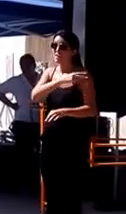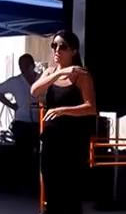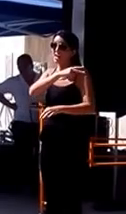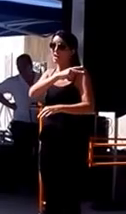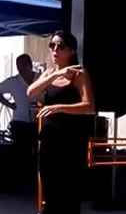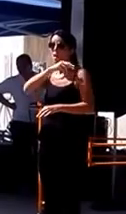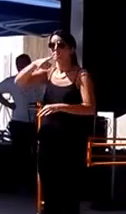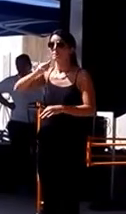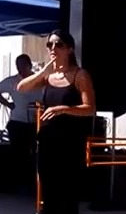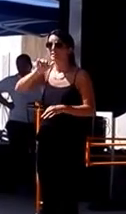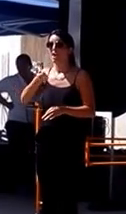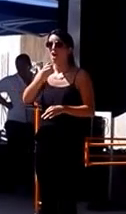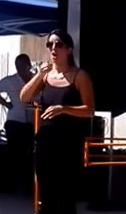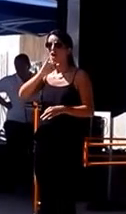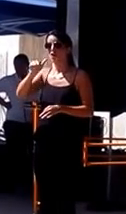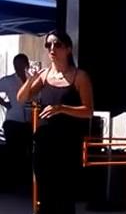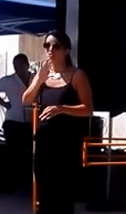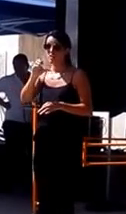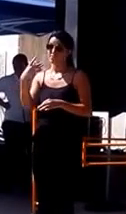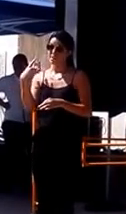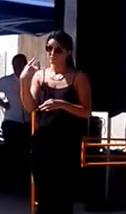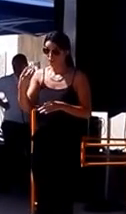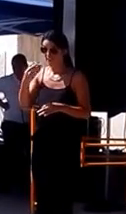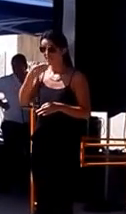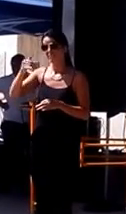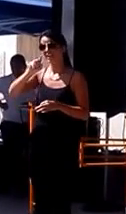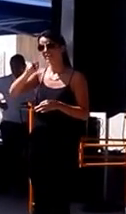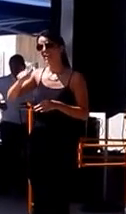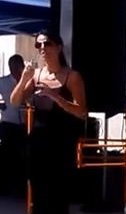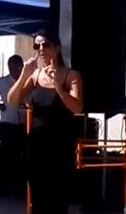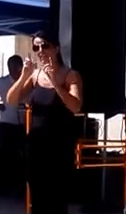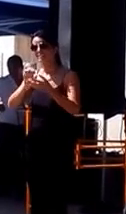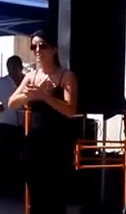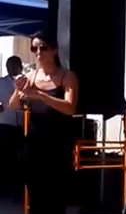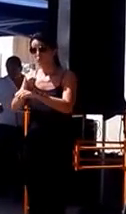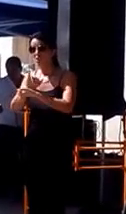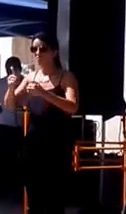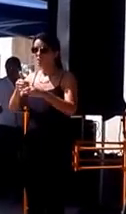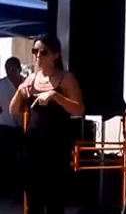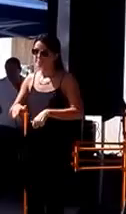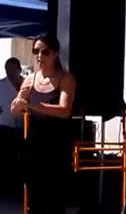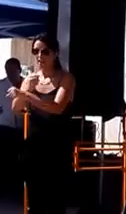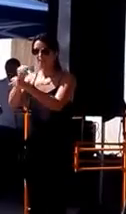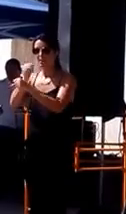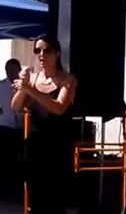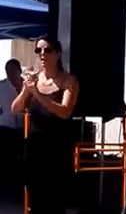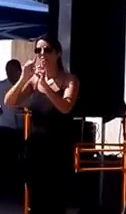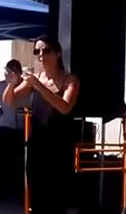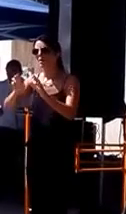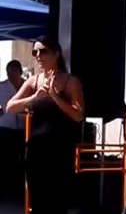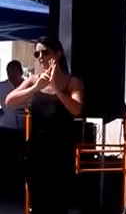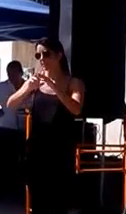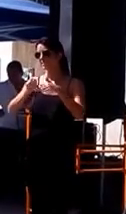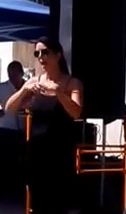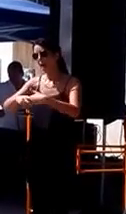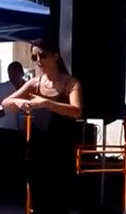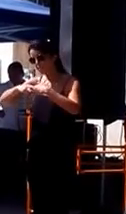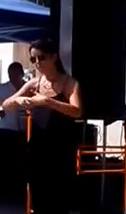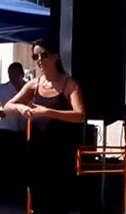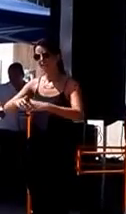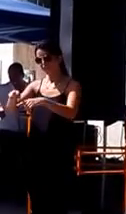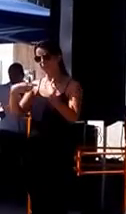José Bañato, que además de ser una institución con la cual la Intendencia viene trabajando, es una referente y una amiga con quien